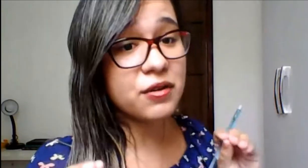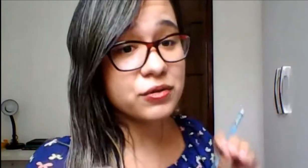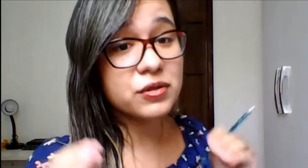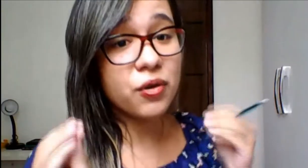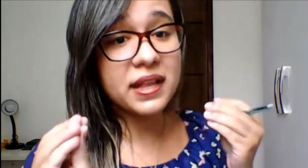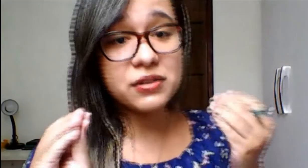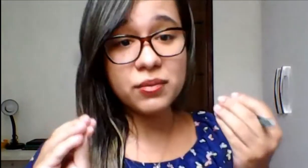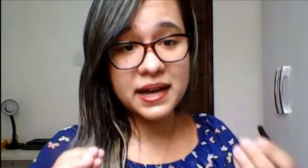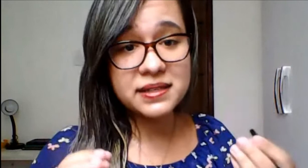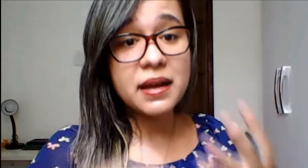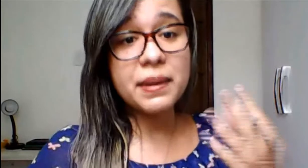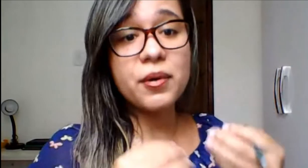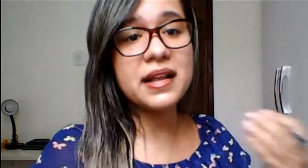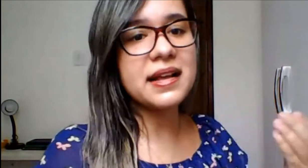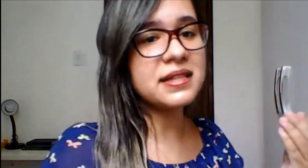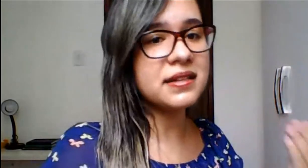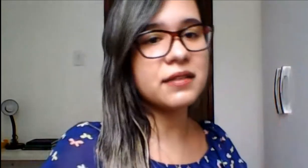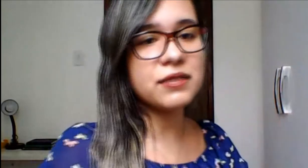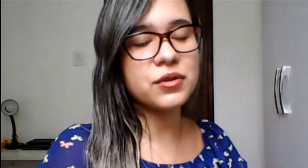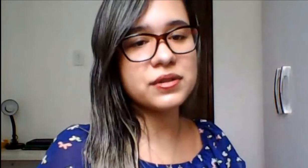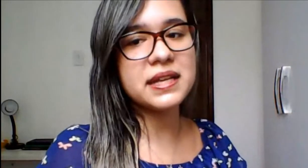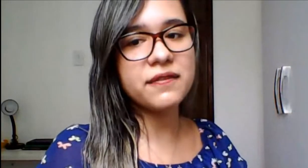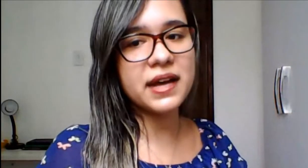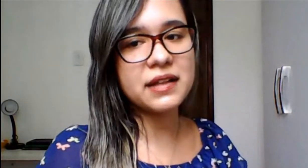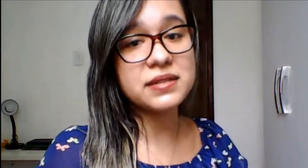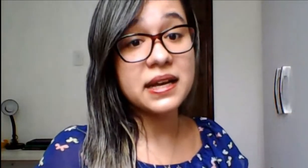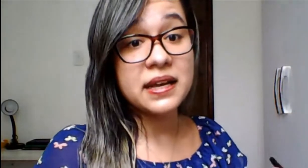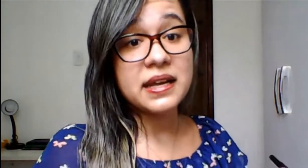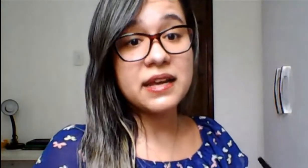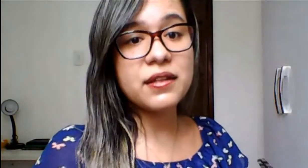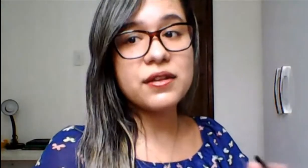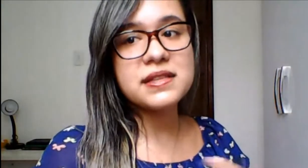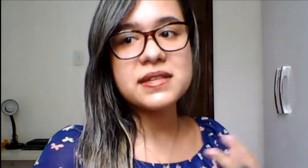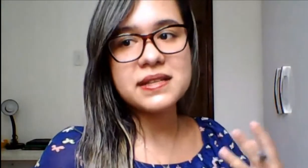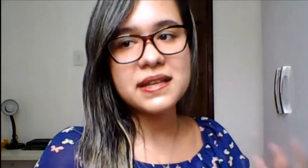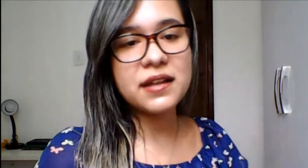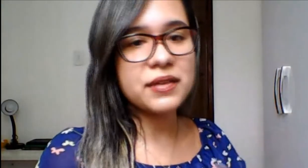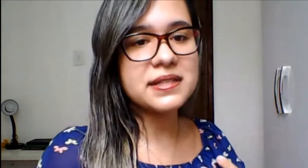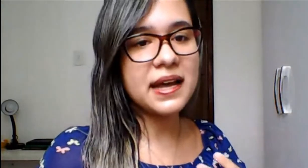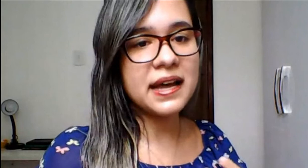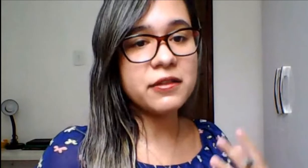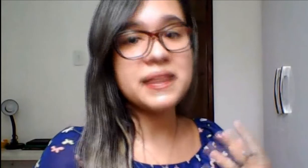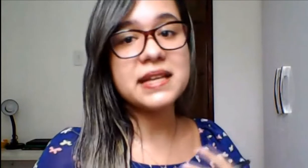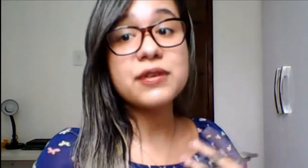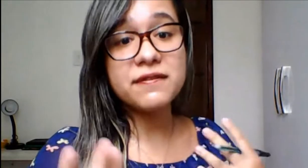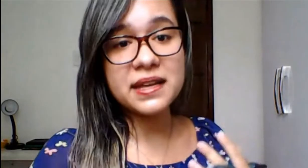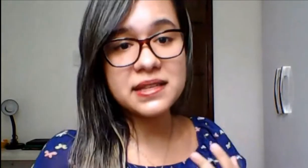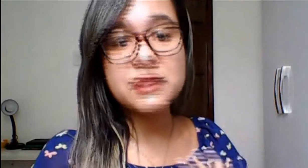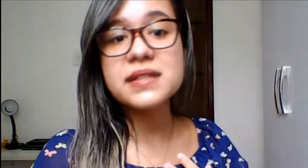recursos contextuais para poder dar sentido aos outros significados. E eu não estou dizendo que isso é certo ou que isso é errado, mas é o que vem sendo